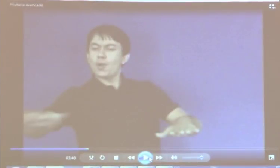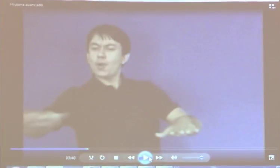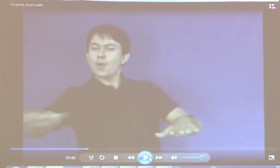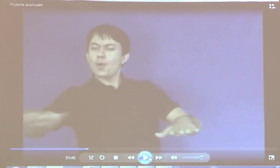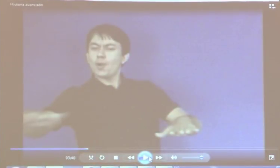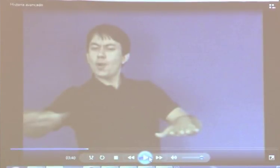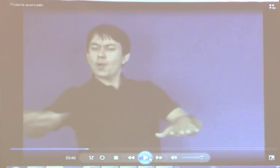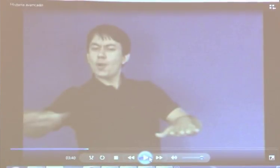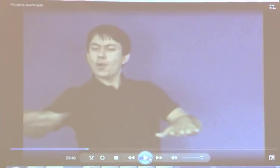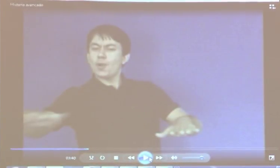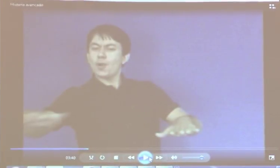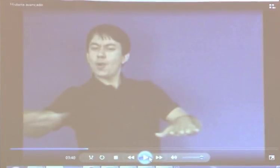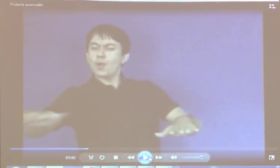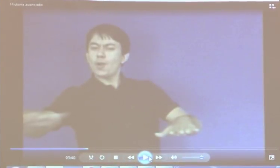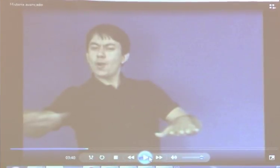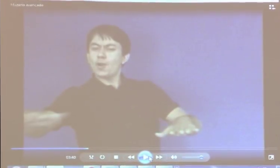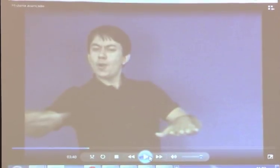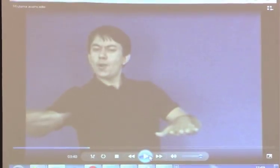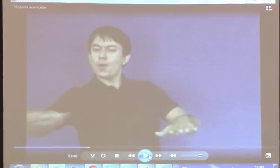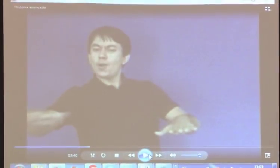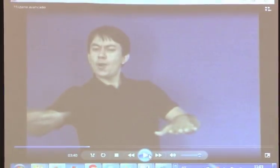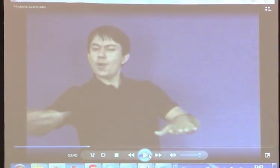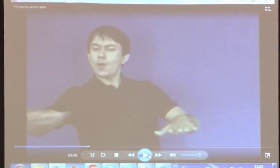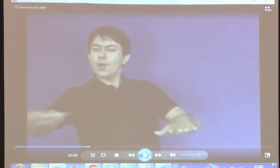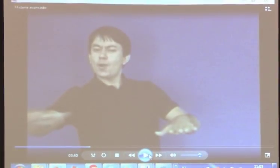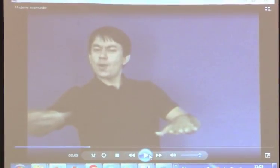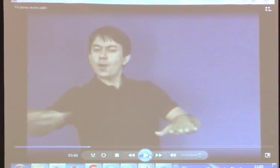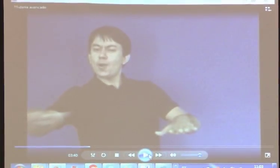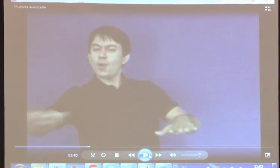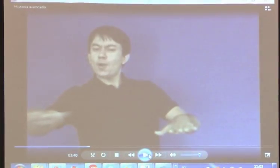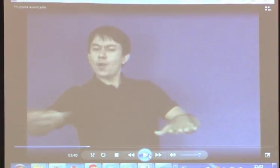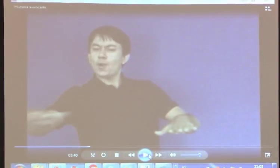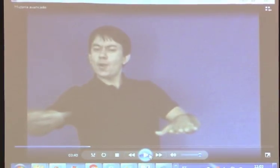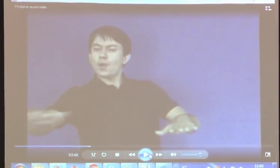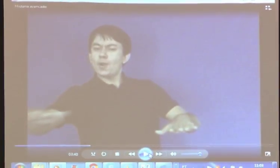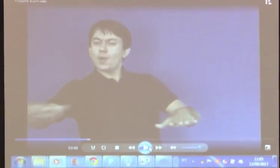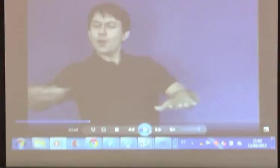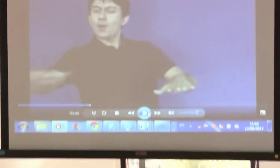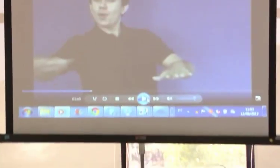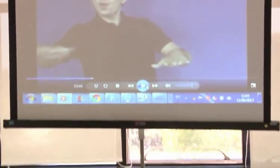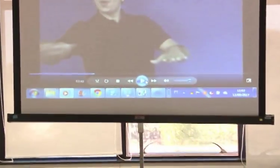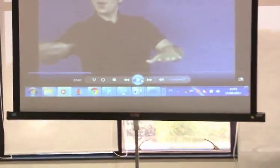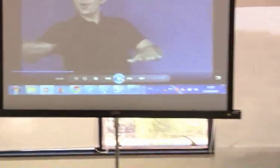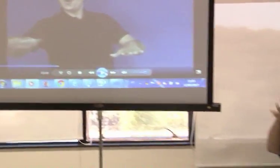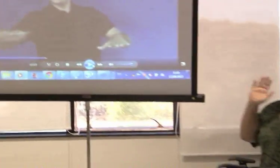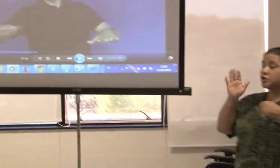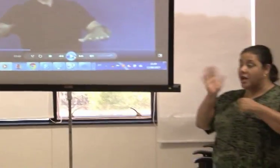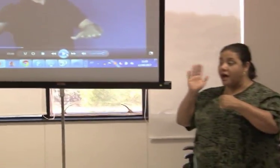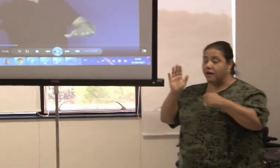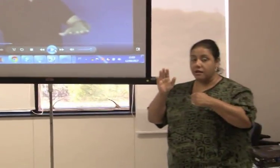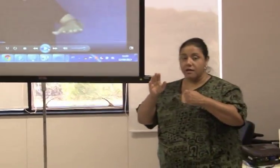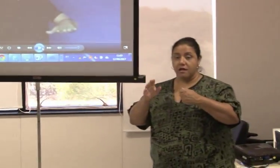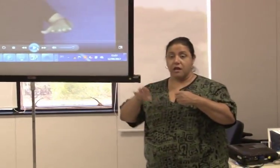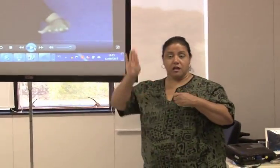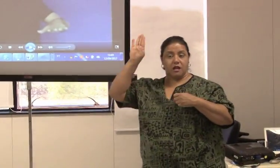Percebe o tempo? Percebe o tempo? O tempo que eu preciso já.